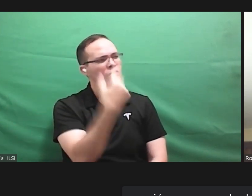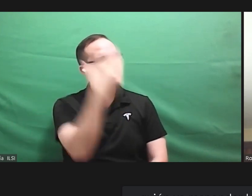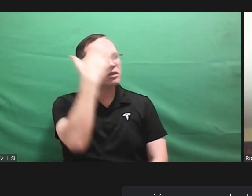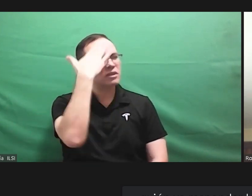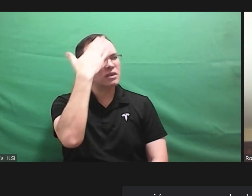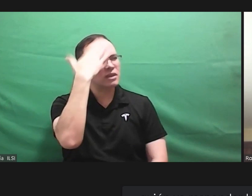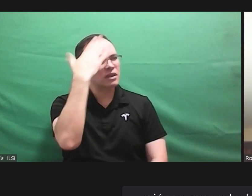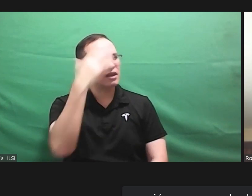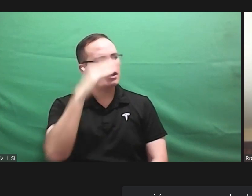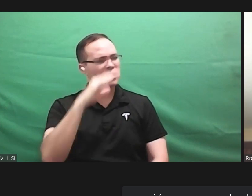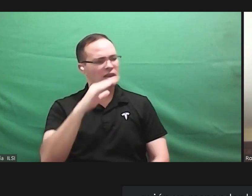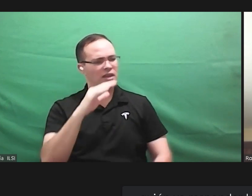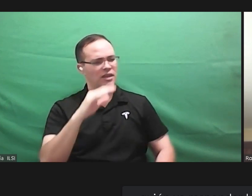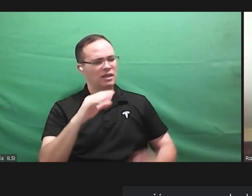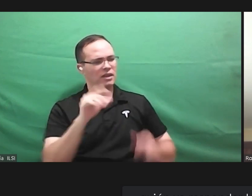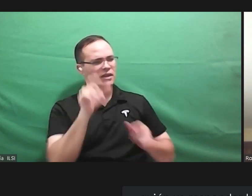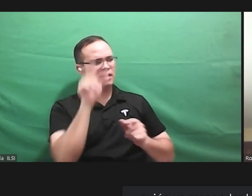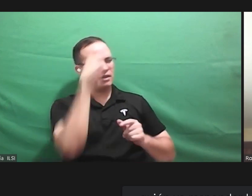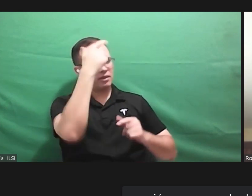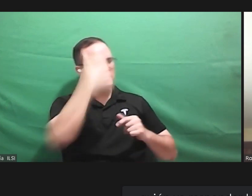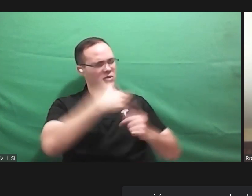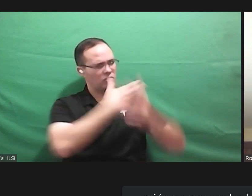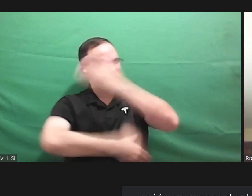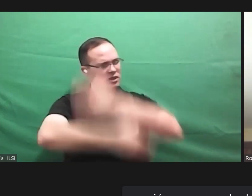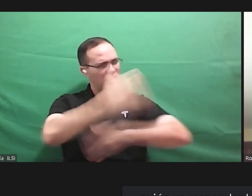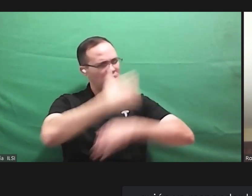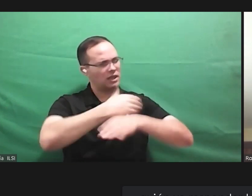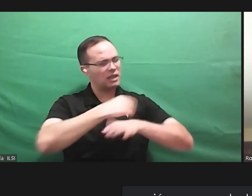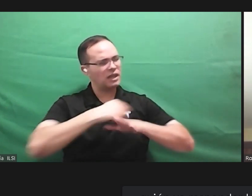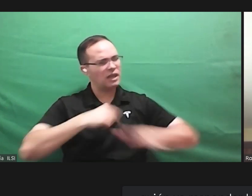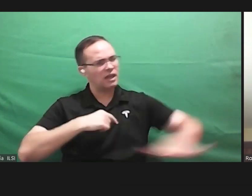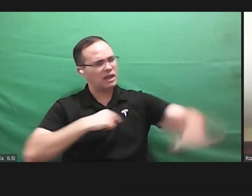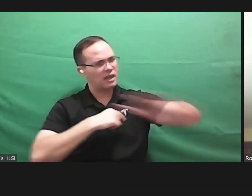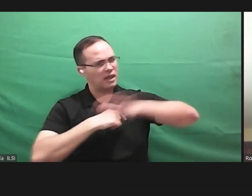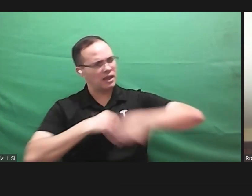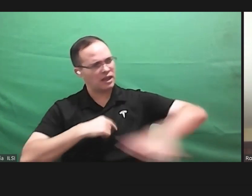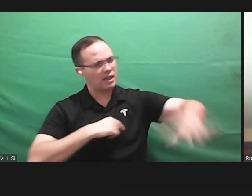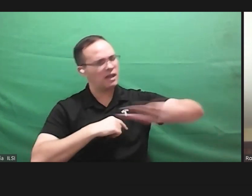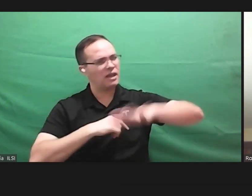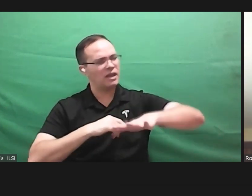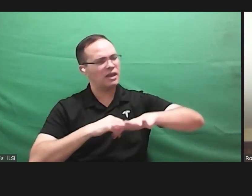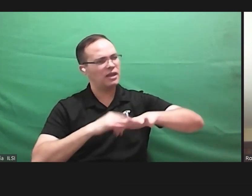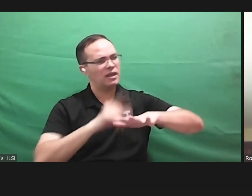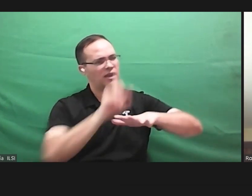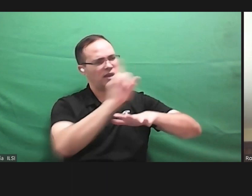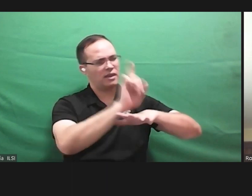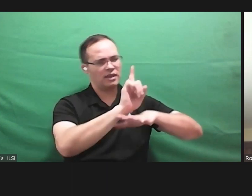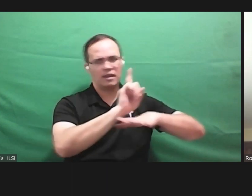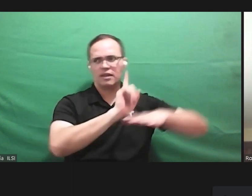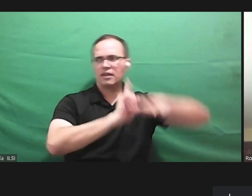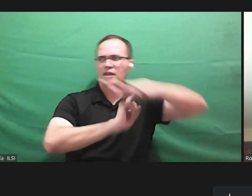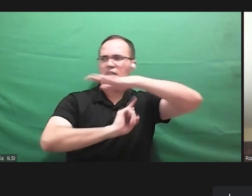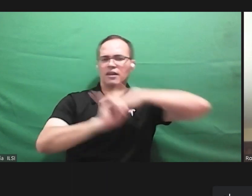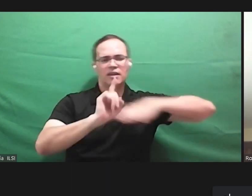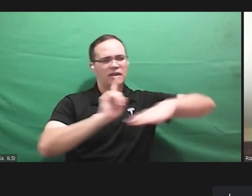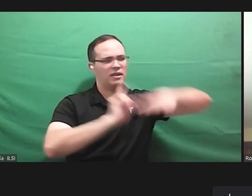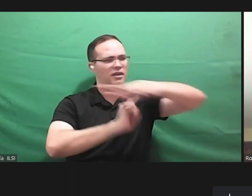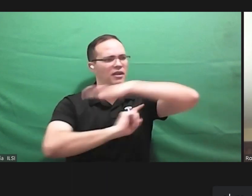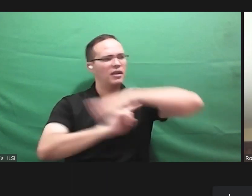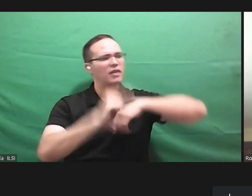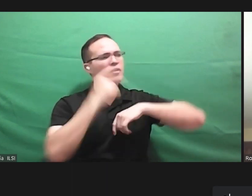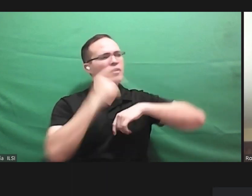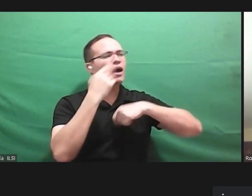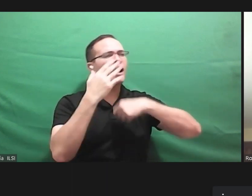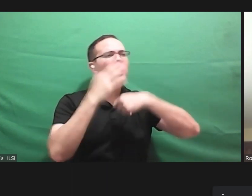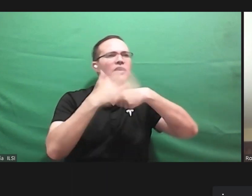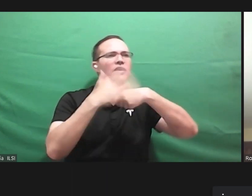habitación de la persona esa que preguntaba? Sí. Sí, básicamente... Sobre sí, los indicadores en torno al contexto de las